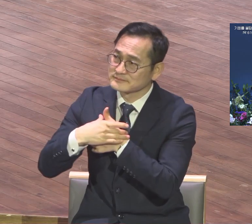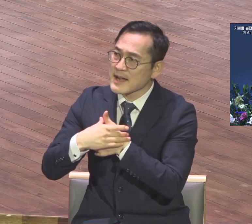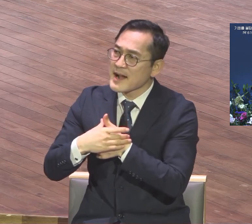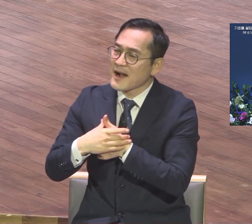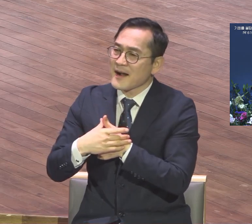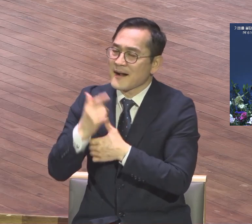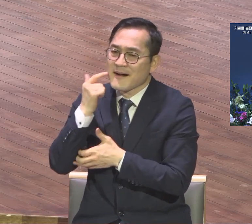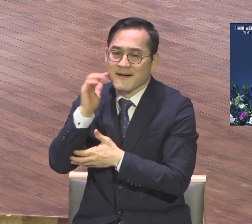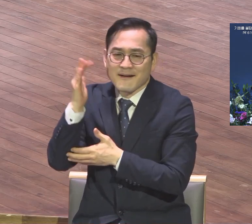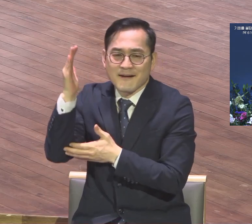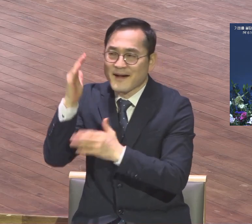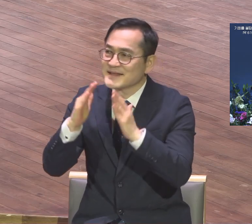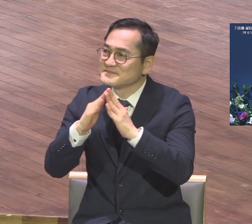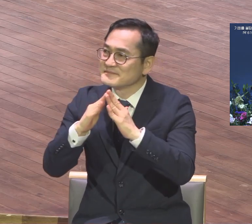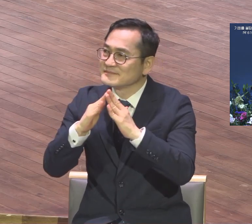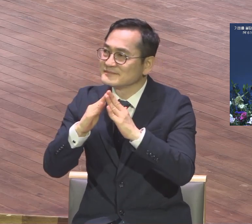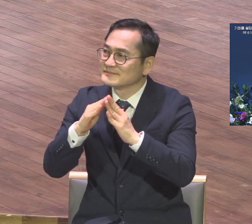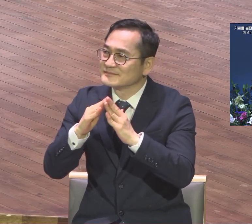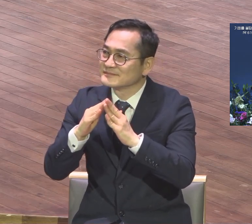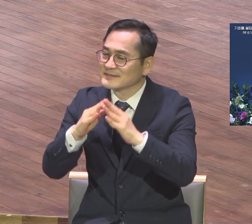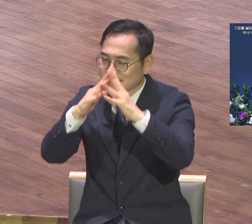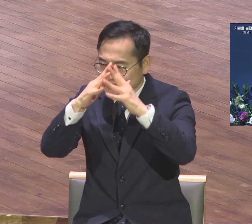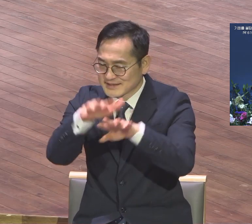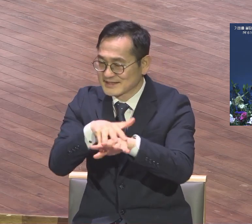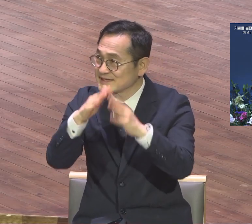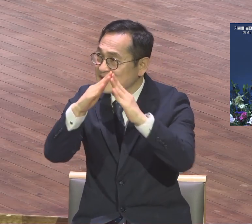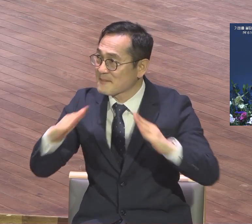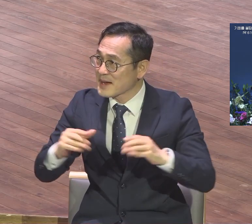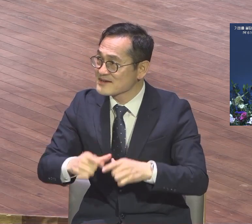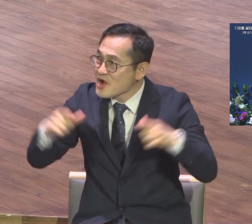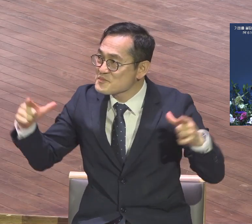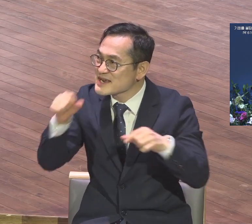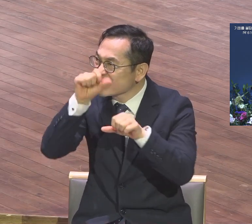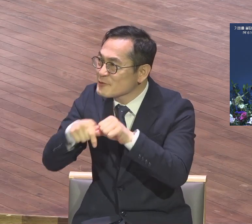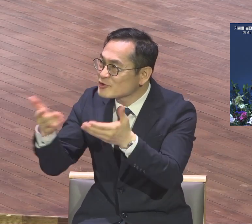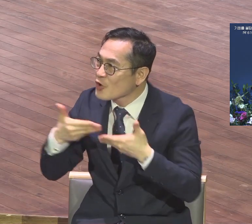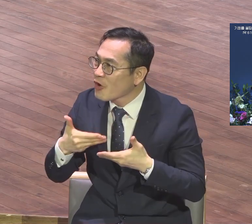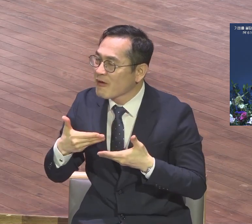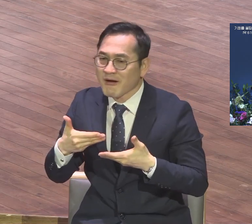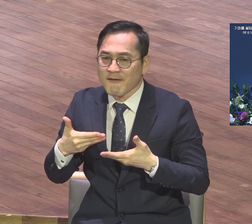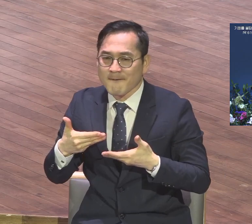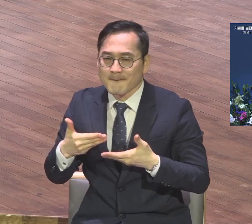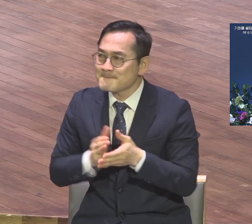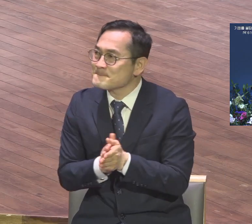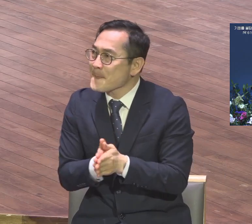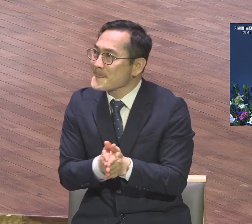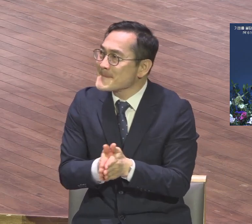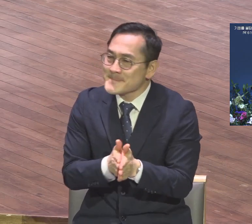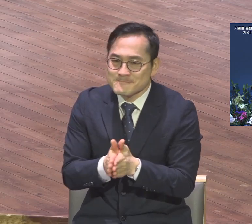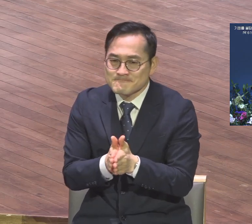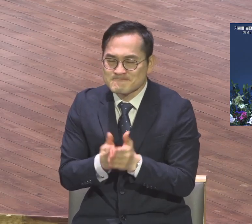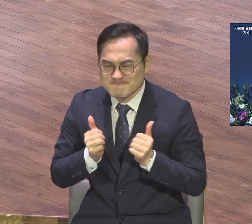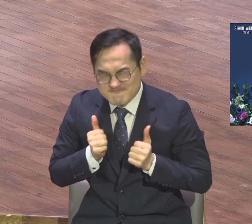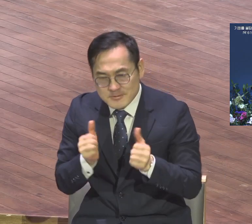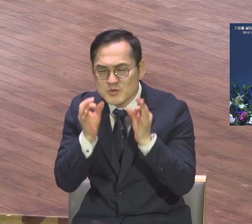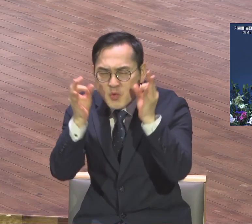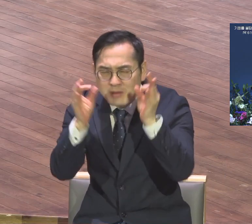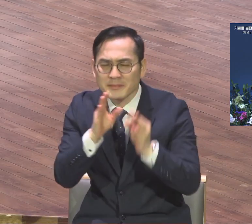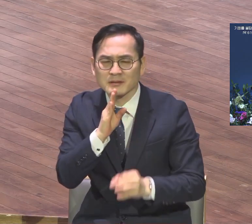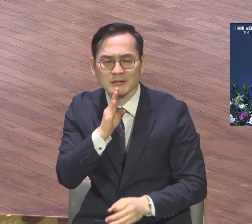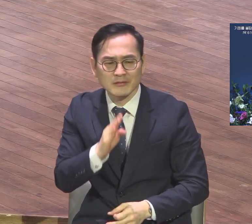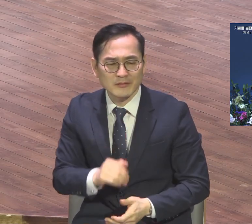영육관의 장막들을 넓히는 기회를 내게 주었구나. 이 사실 인식해야 되는데